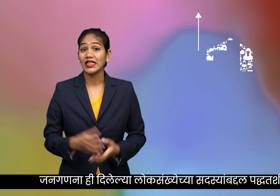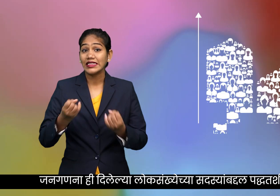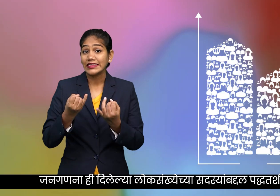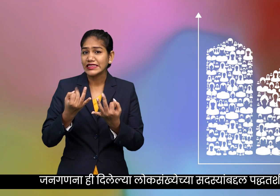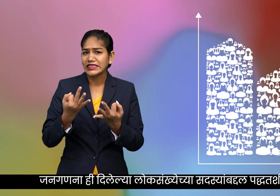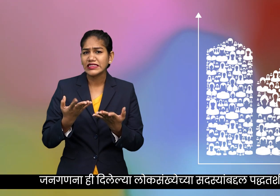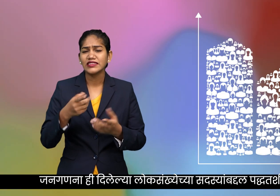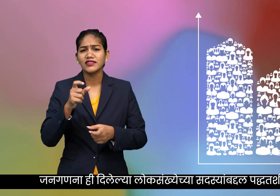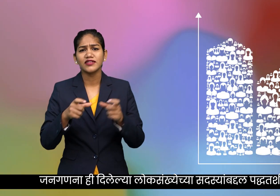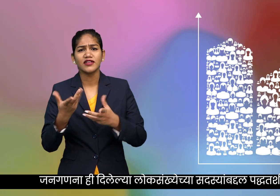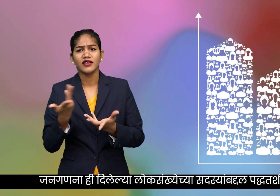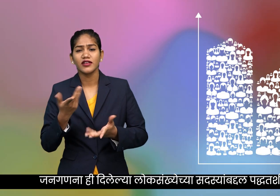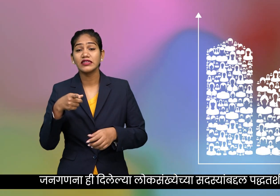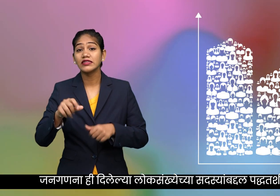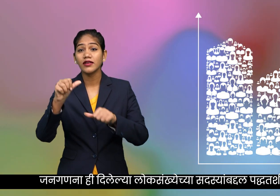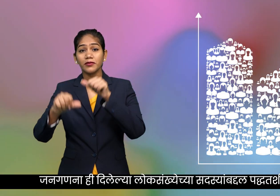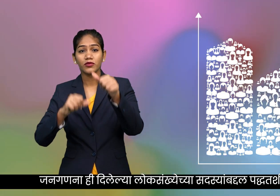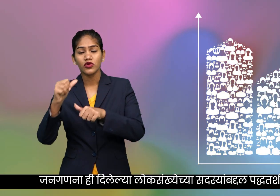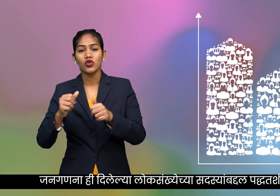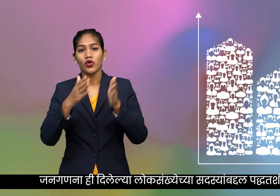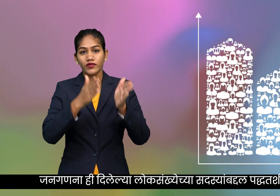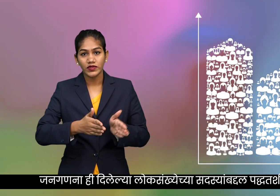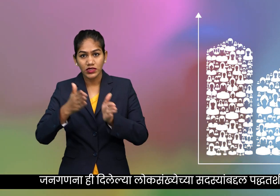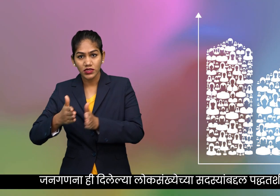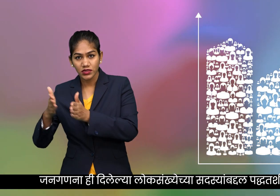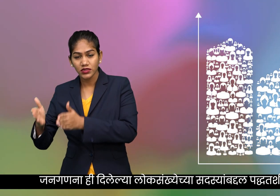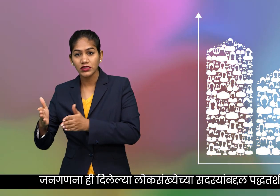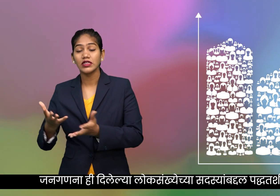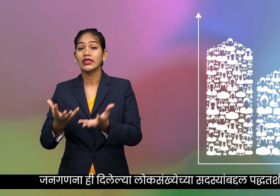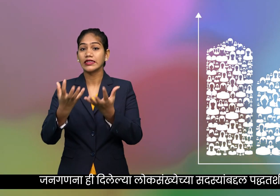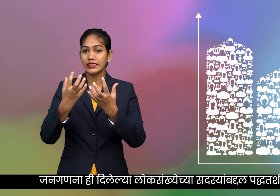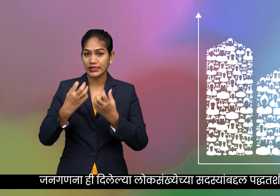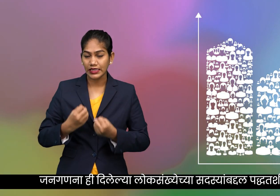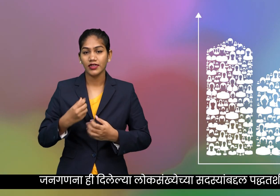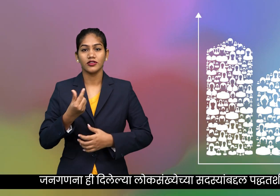जनगणना ही दिलेल्या लोकसंख्येच्या सदस्यांबद्दल पद्धतशीरपणे माहिती मिळवण्याची